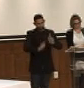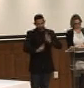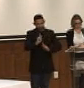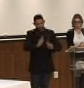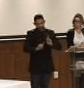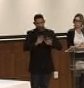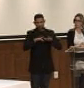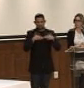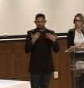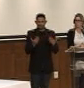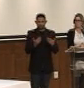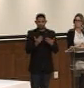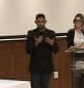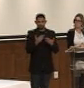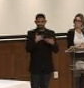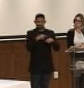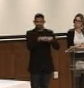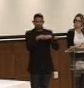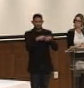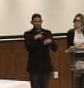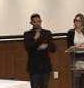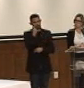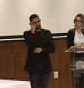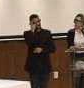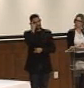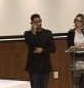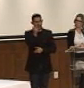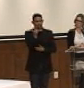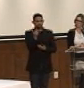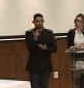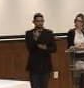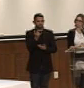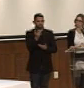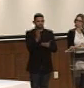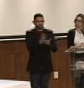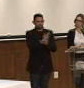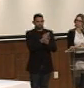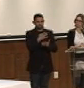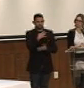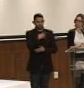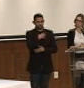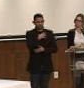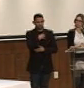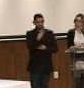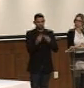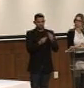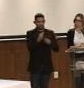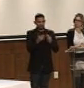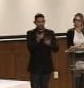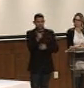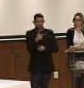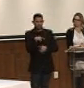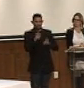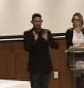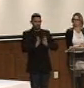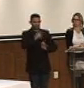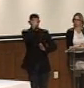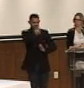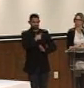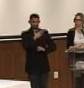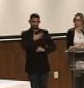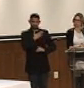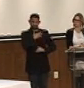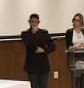Então, eu penso que agiram de forma não muito ética comigo, né?